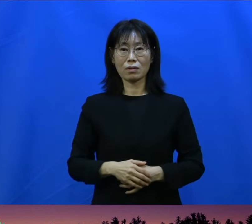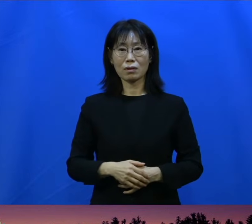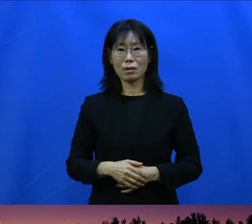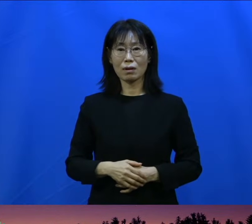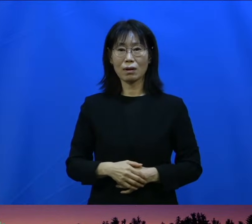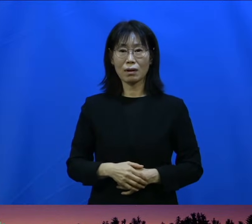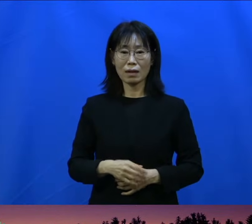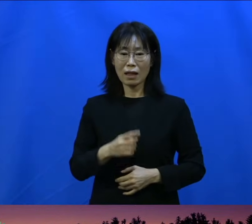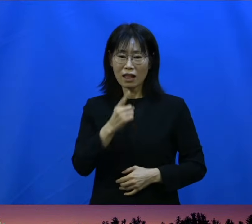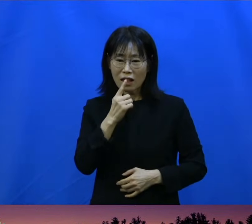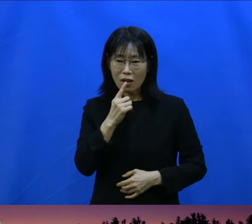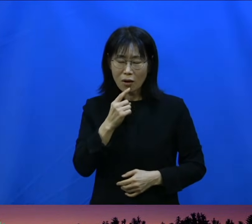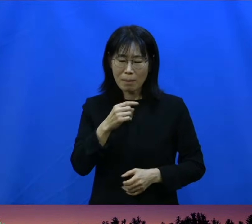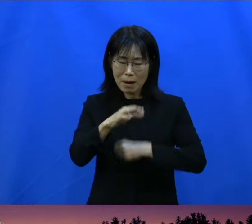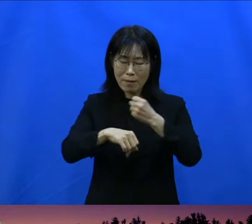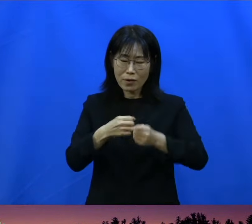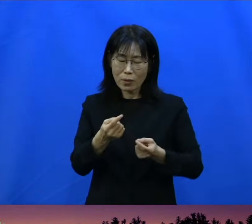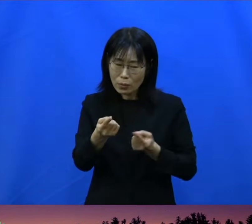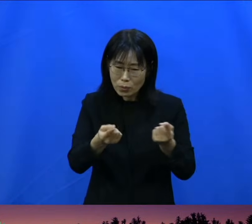목들임, 길 안 됨.